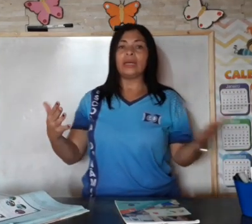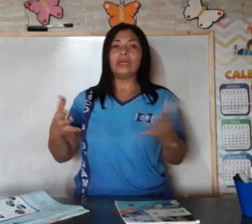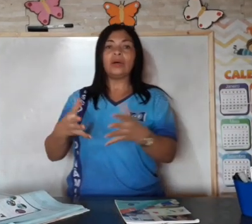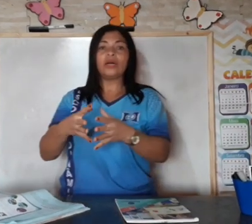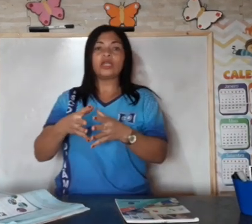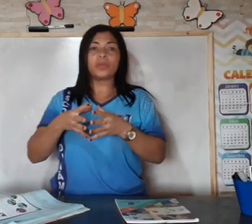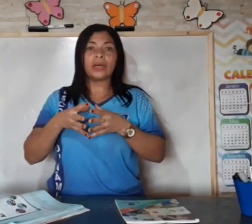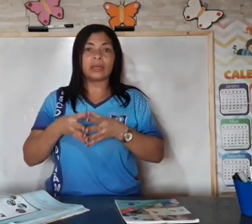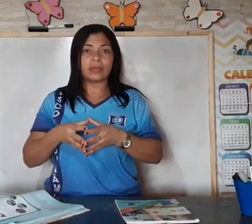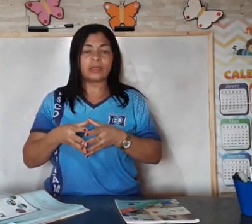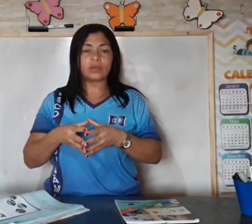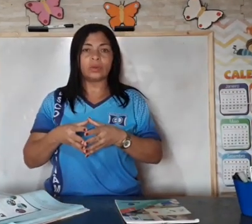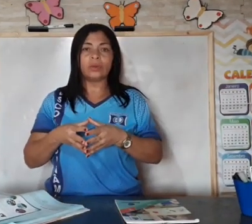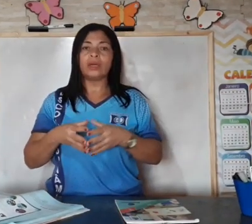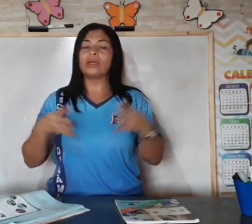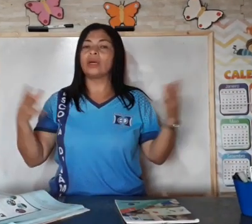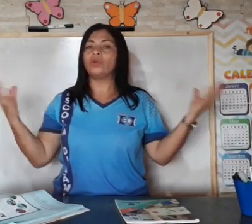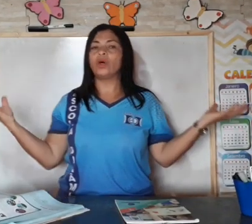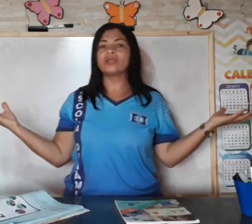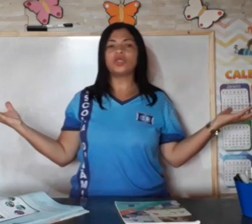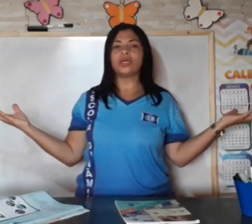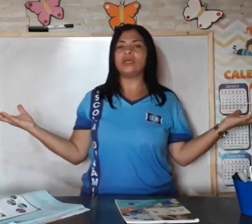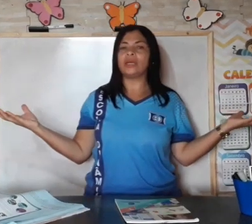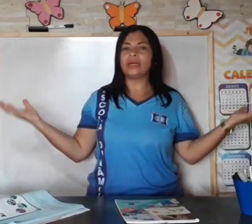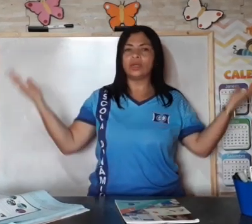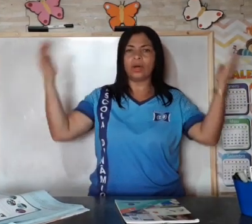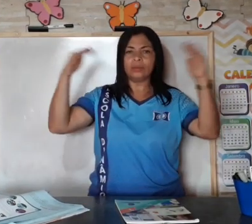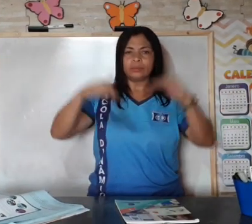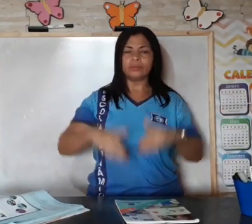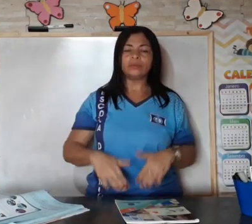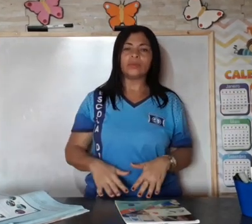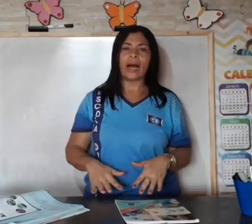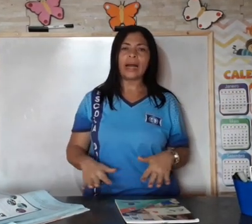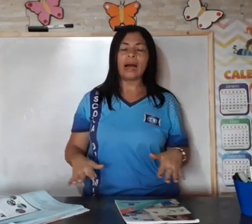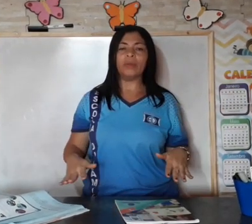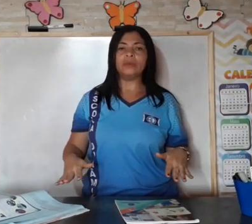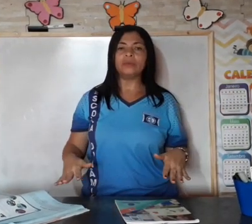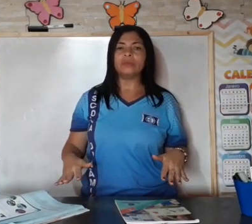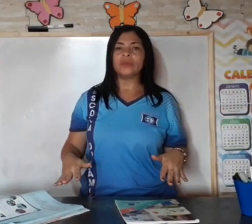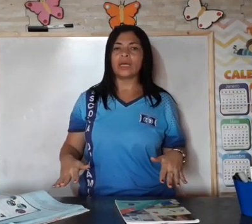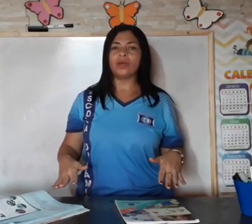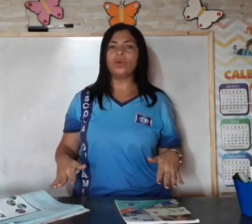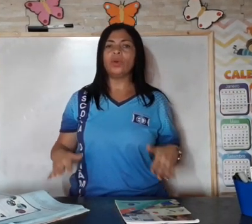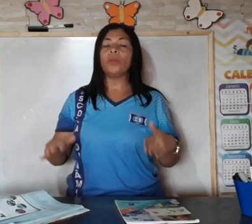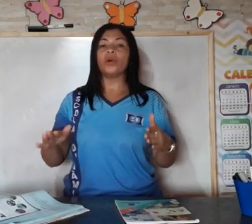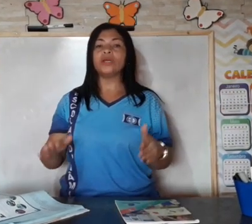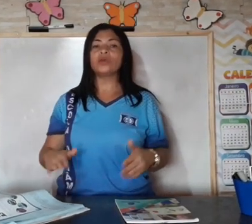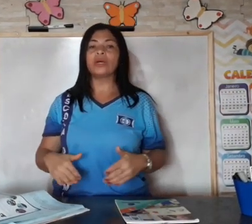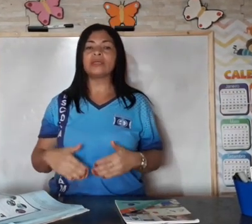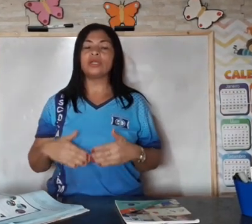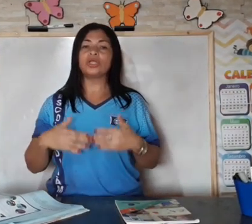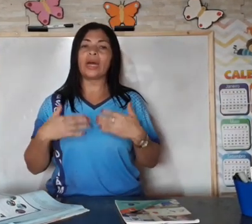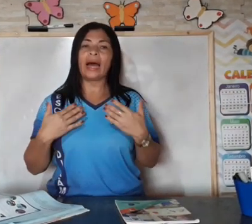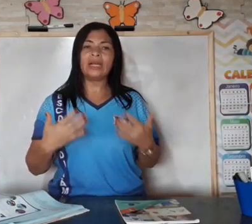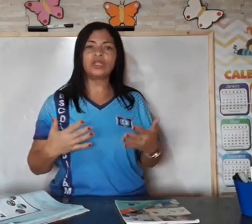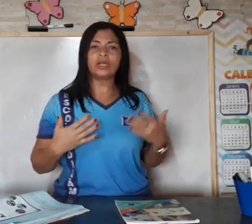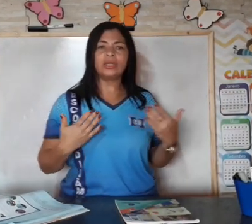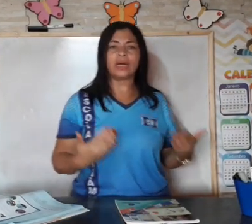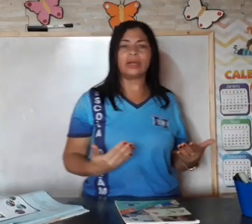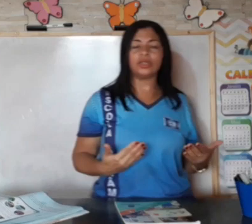não respeita isso, então nossa dignidade, ó, acaba, certo? Por isso que existe a dignidade.